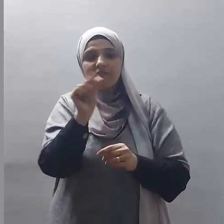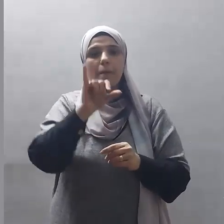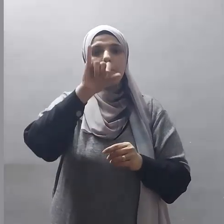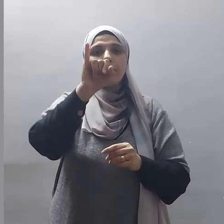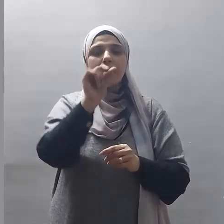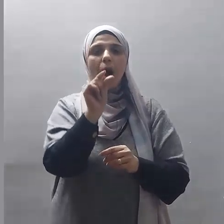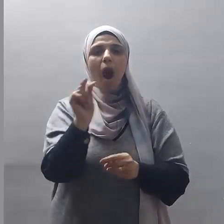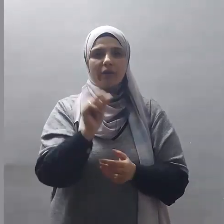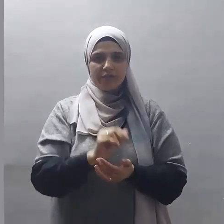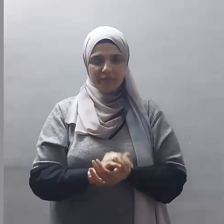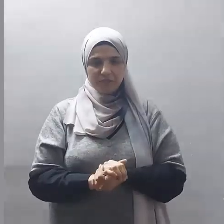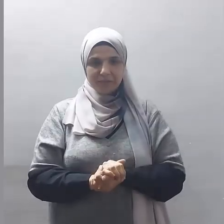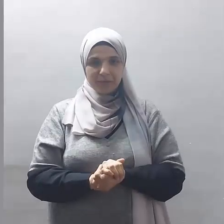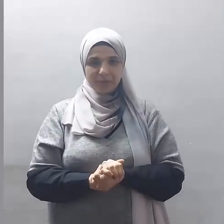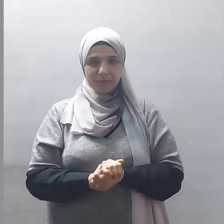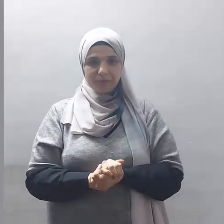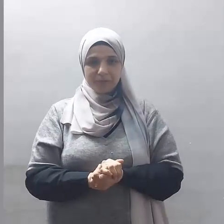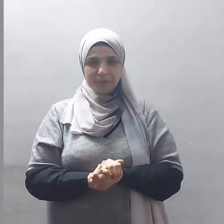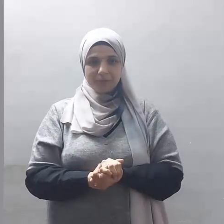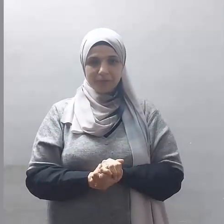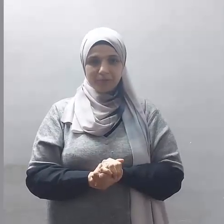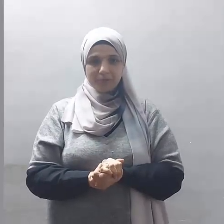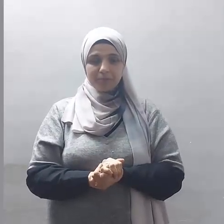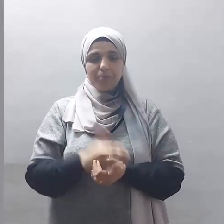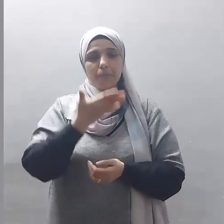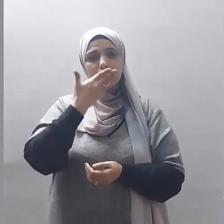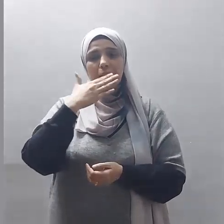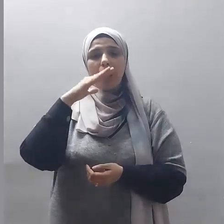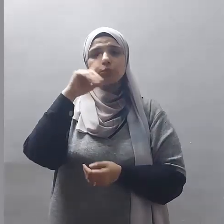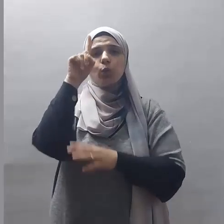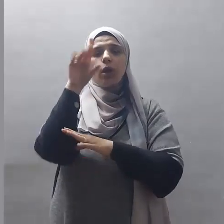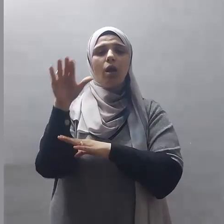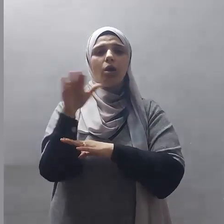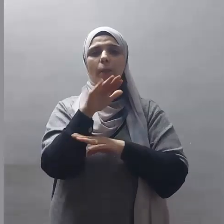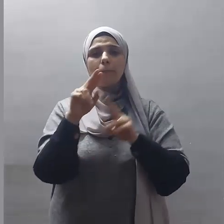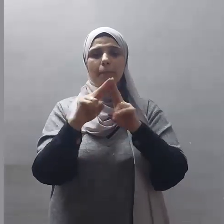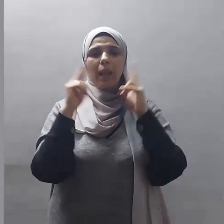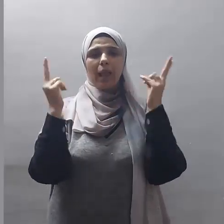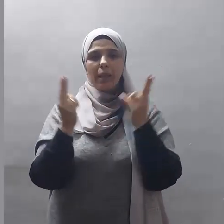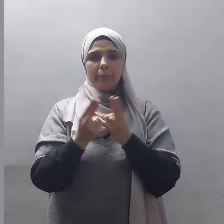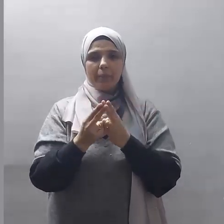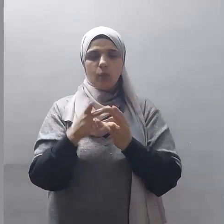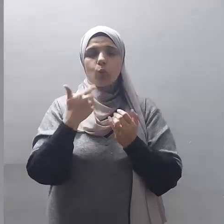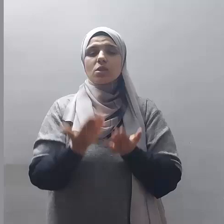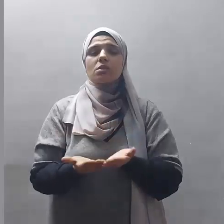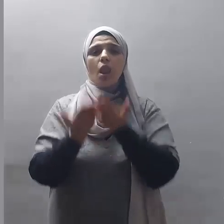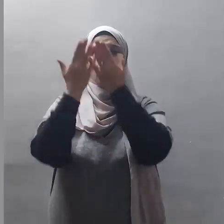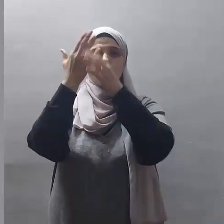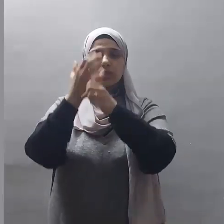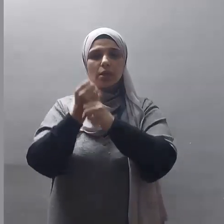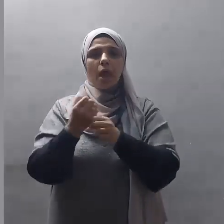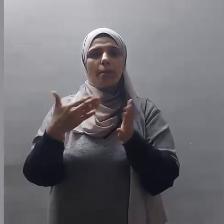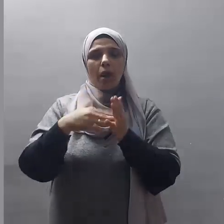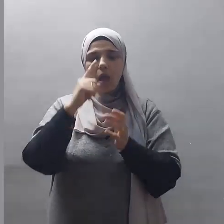وميم حرف. الحمد لله رب العالمين والصلاة والسلام على خاتم